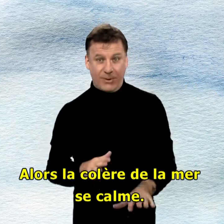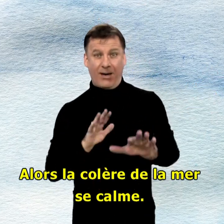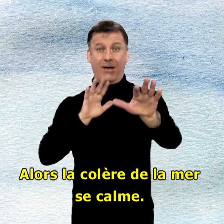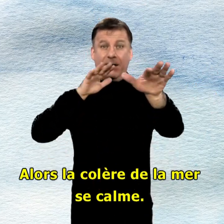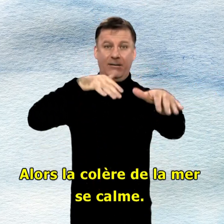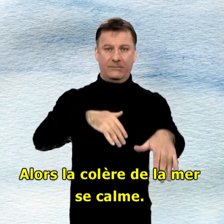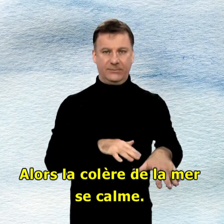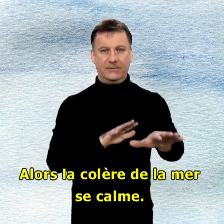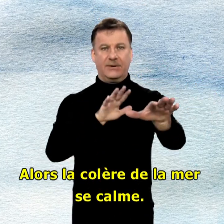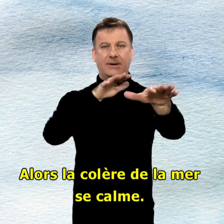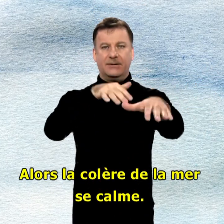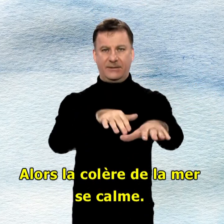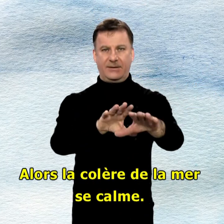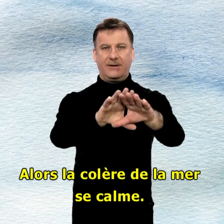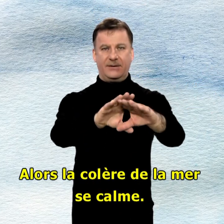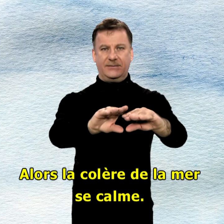Alors, la colère de la mer se calme.